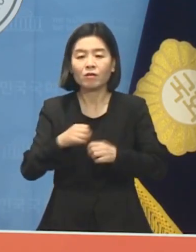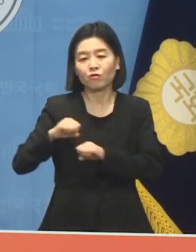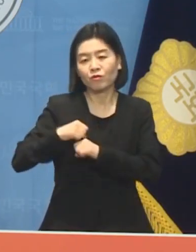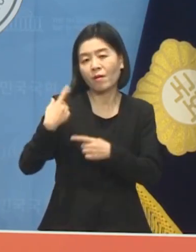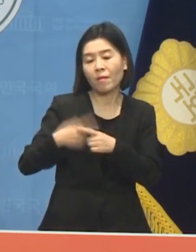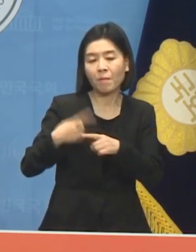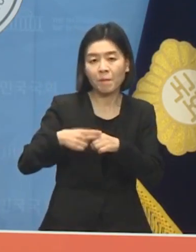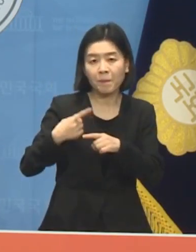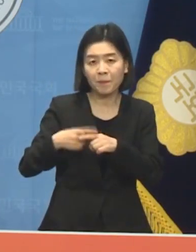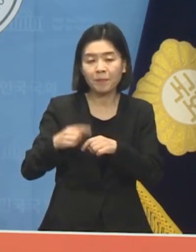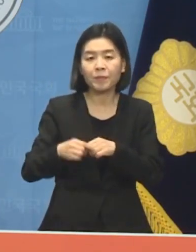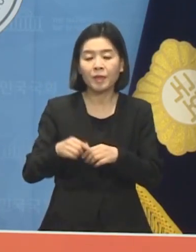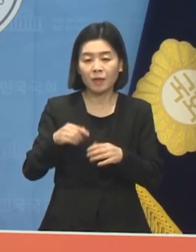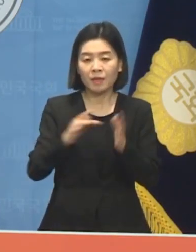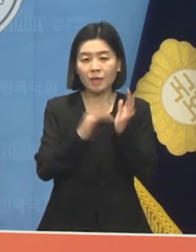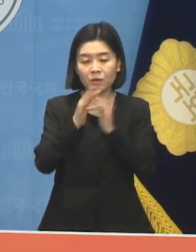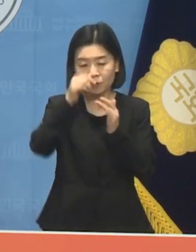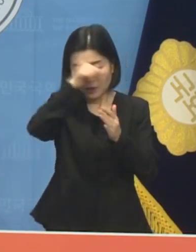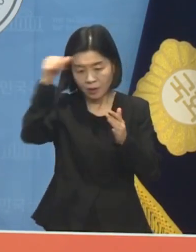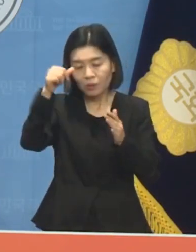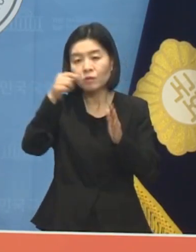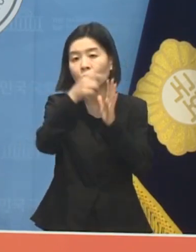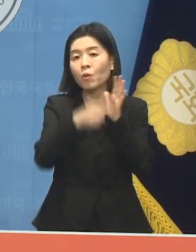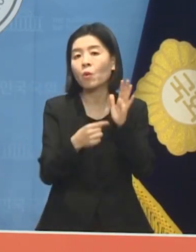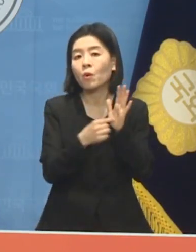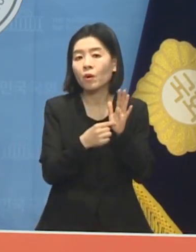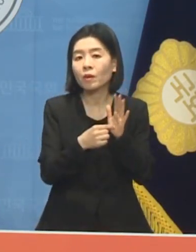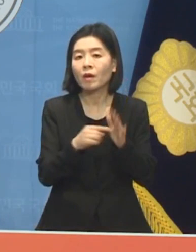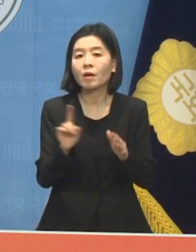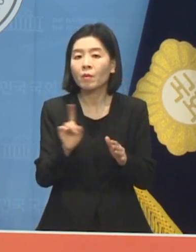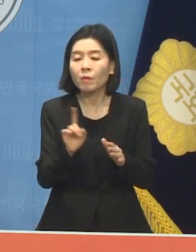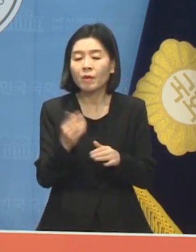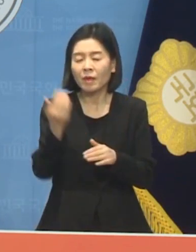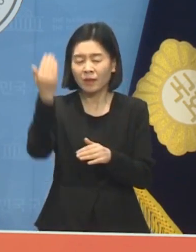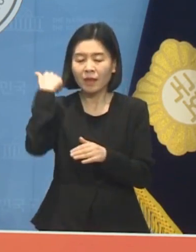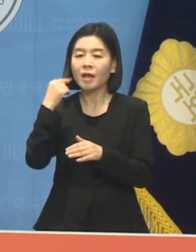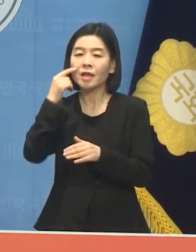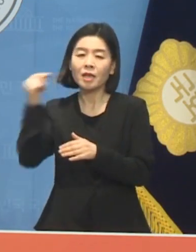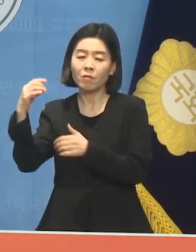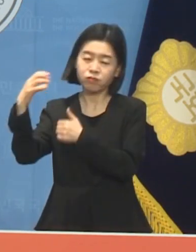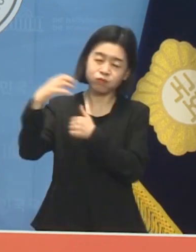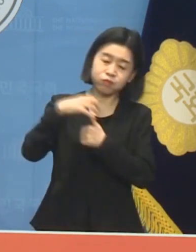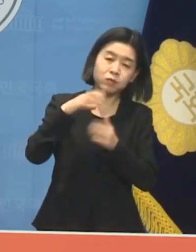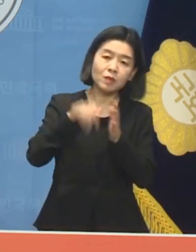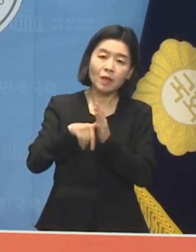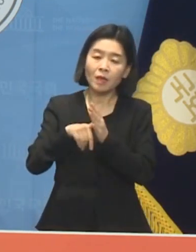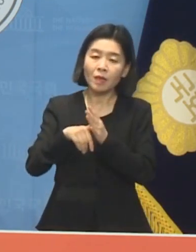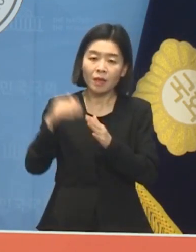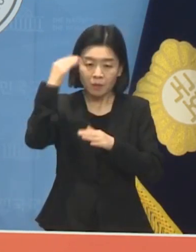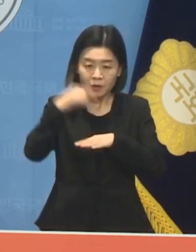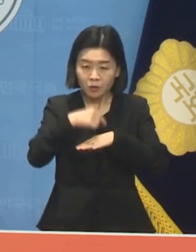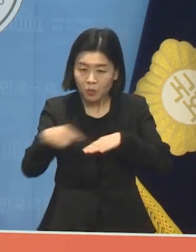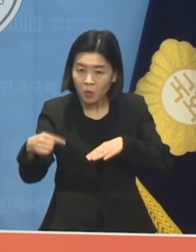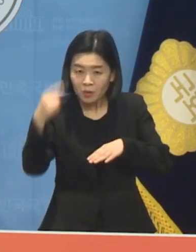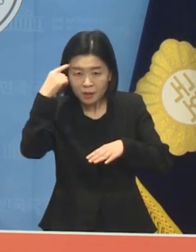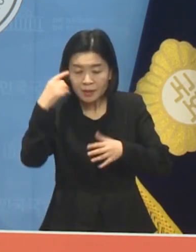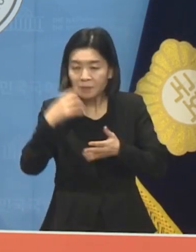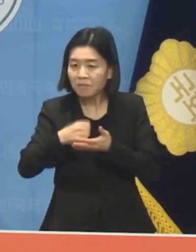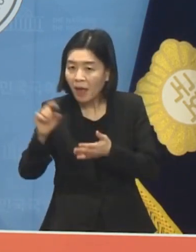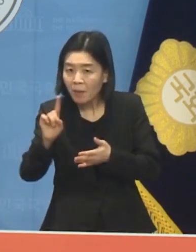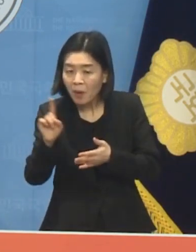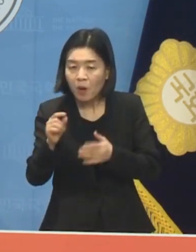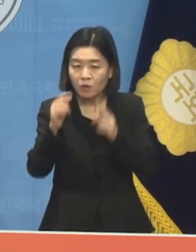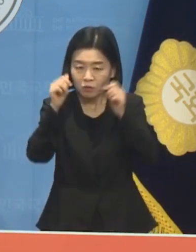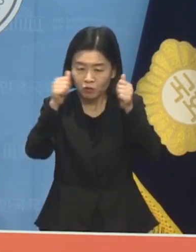특히 예장 고신 교단교회는 일본 제국주의 하에서 민족 정신을 앗아가고 우상을 숭배하는